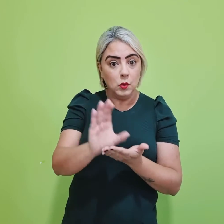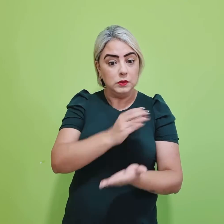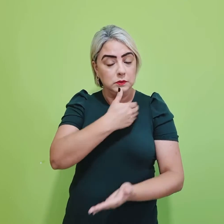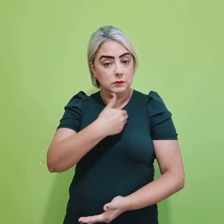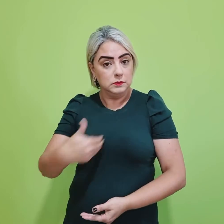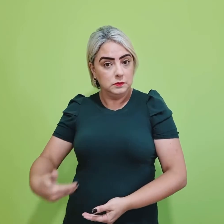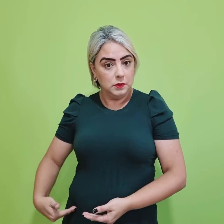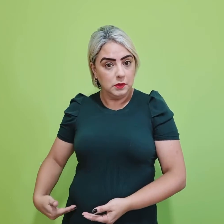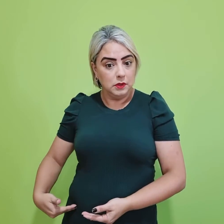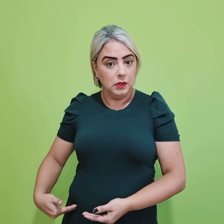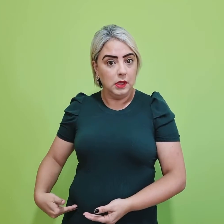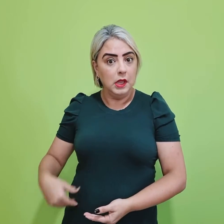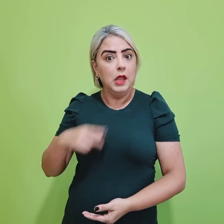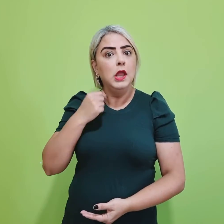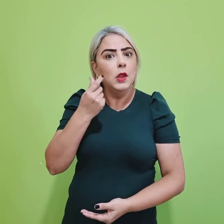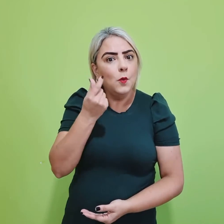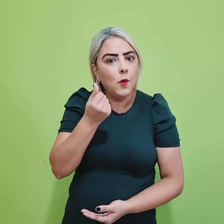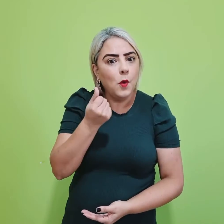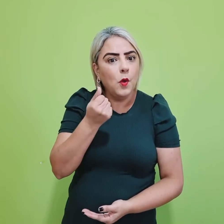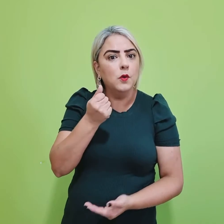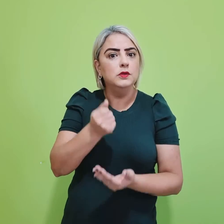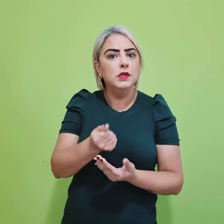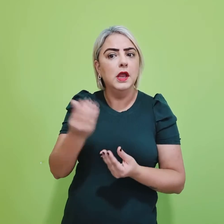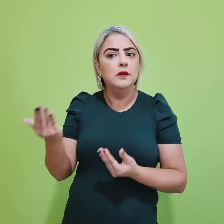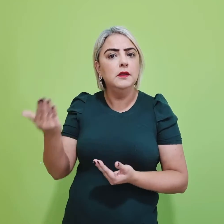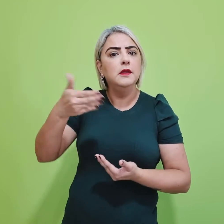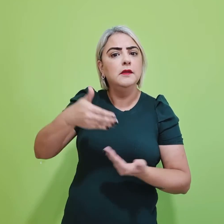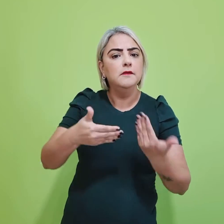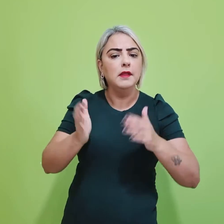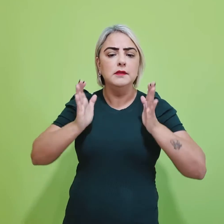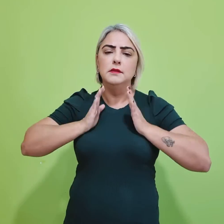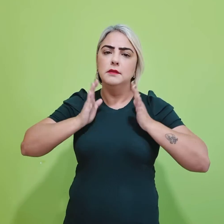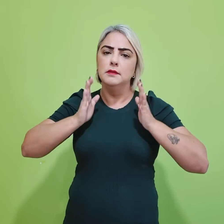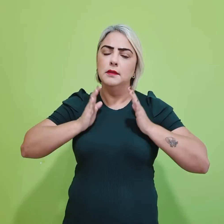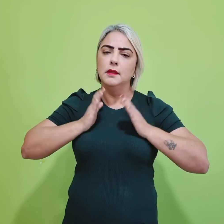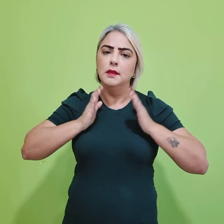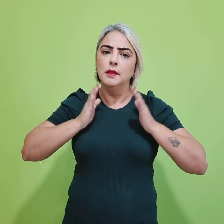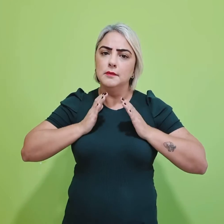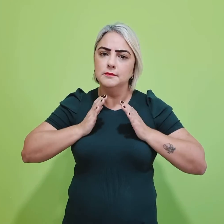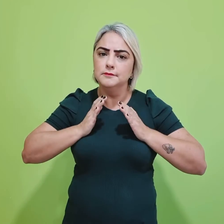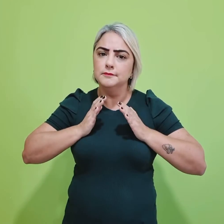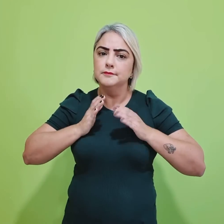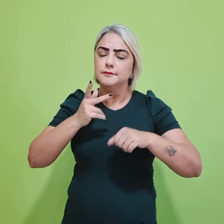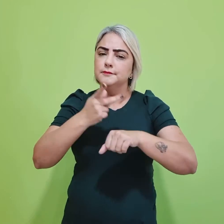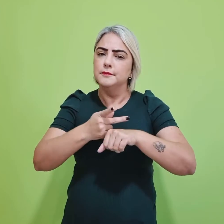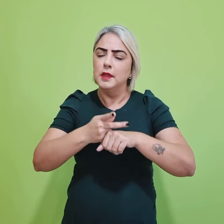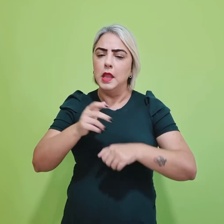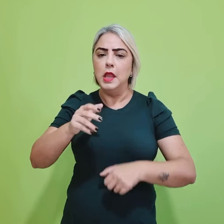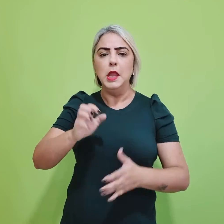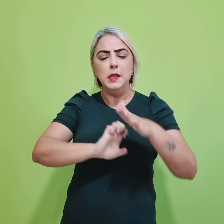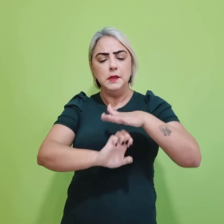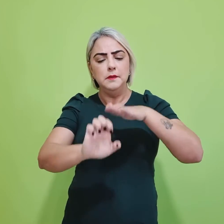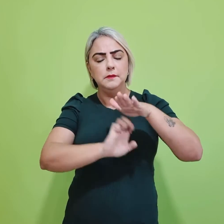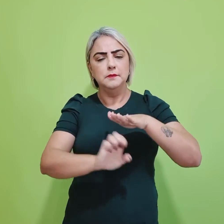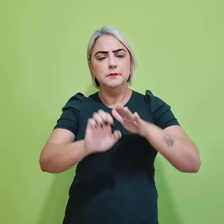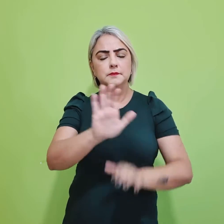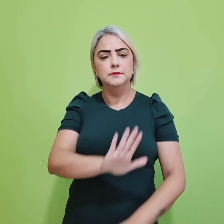orçamento público e com dinheiro advindo de suas riquezas minerais e empresas